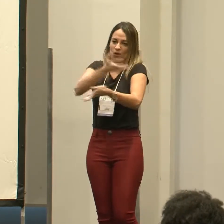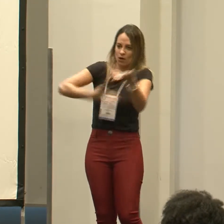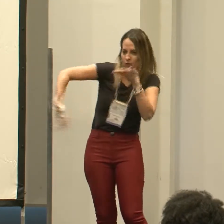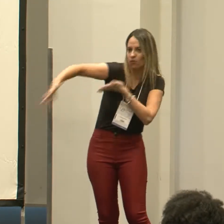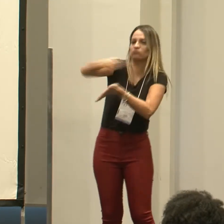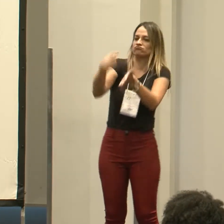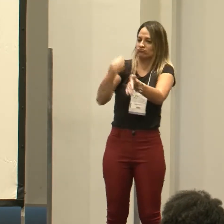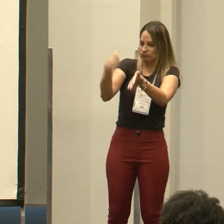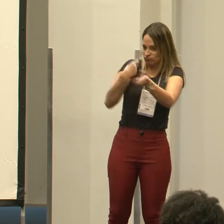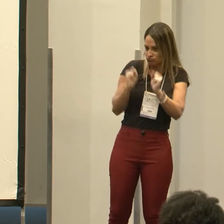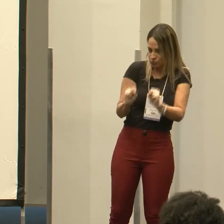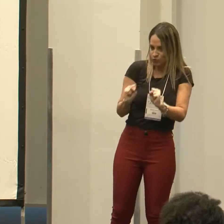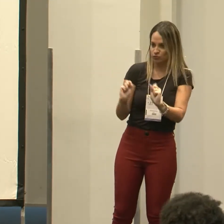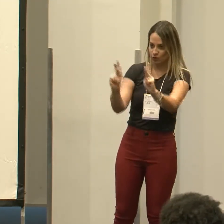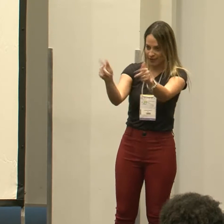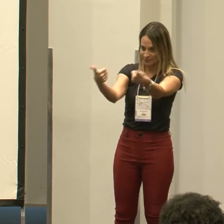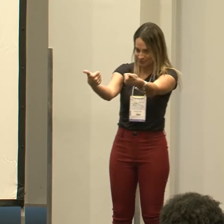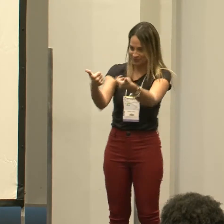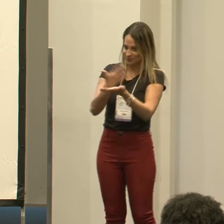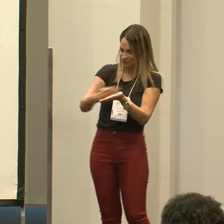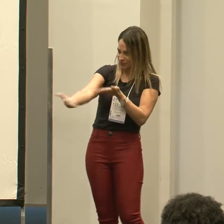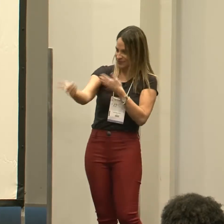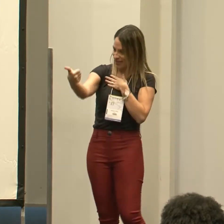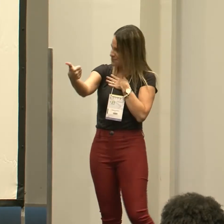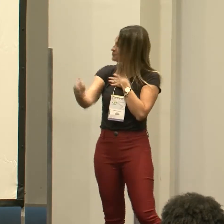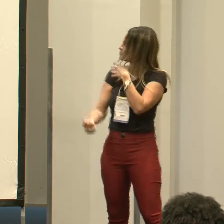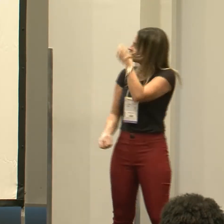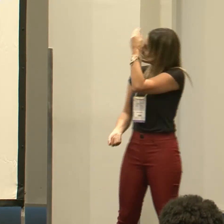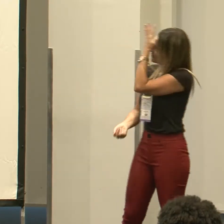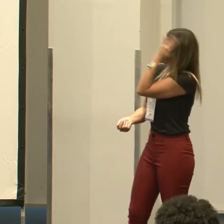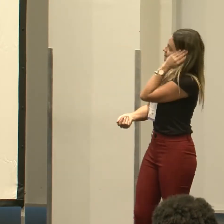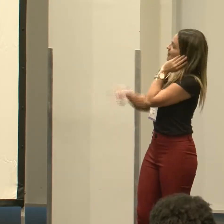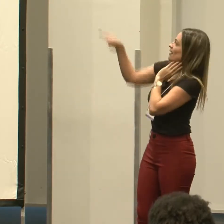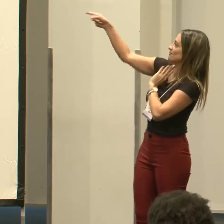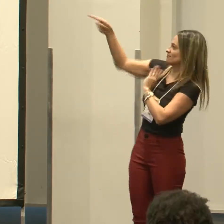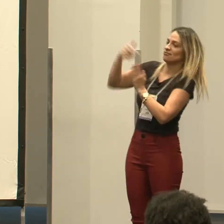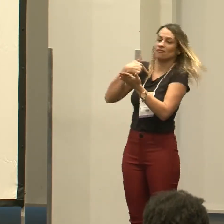bem interessante para a gente conseguir dialogar e trocar aqui, ok?